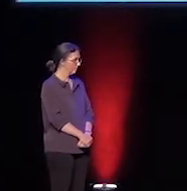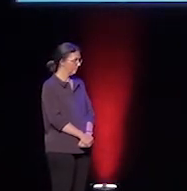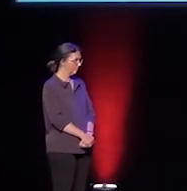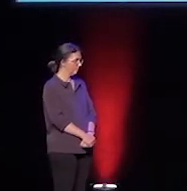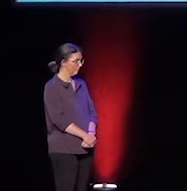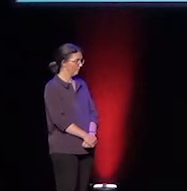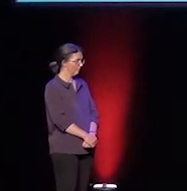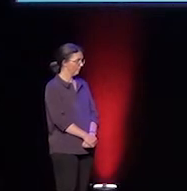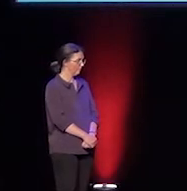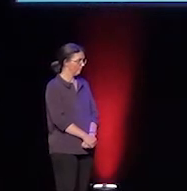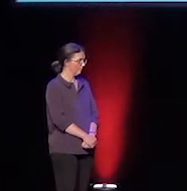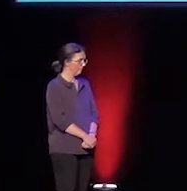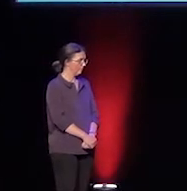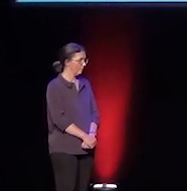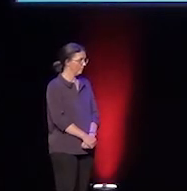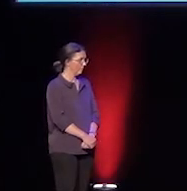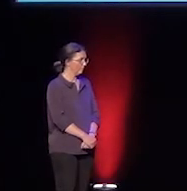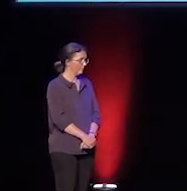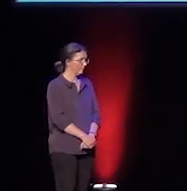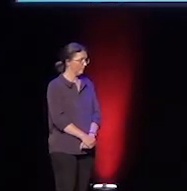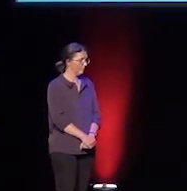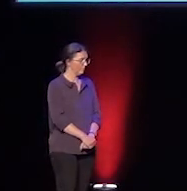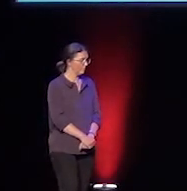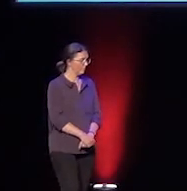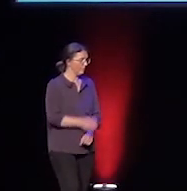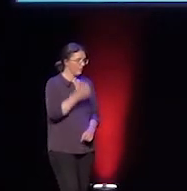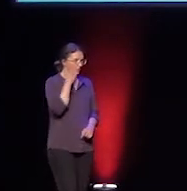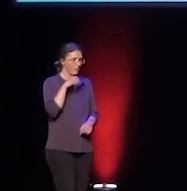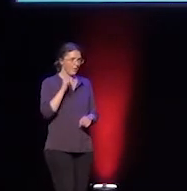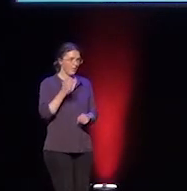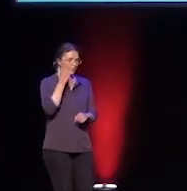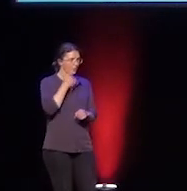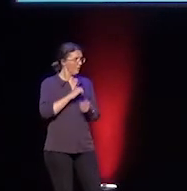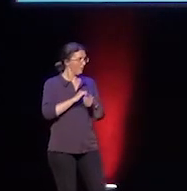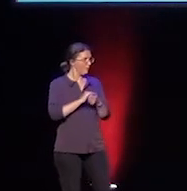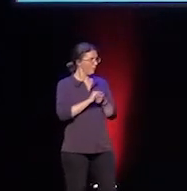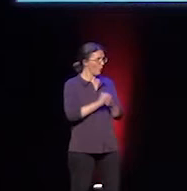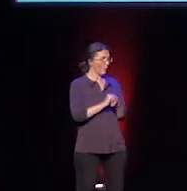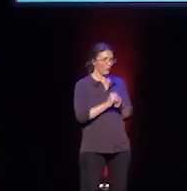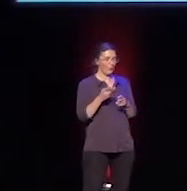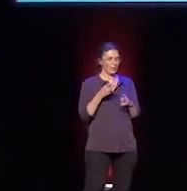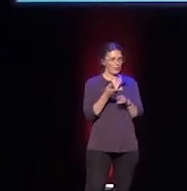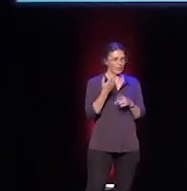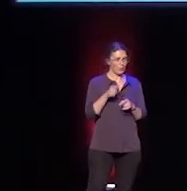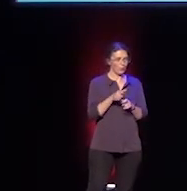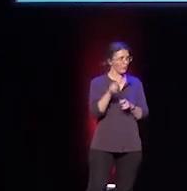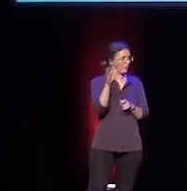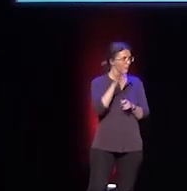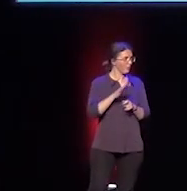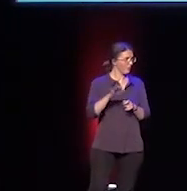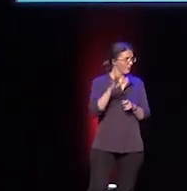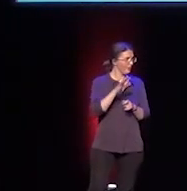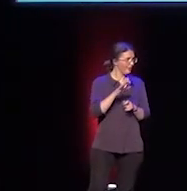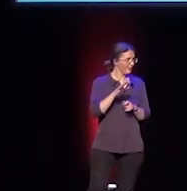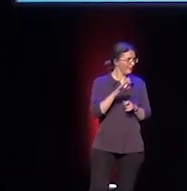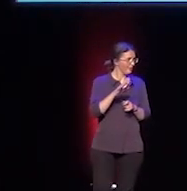Bitte, hier sind die Mikros. Lieber Adolf, meine lieben Freunde vom SoVD Nordrhein-Westfalen, es erhält